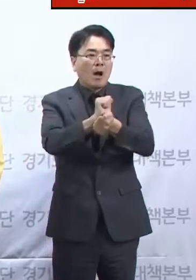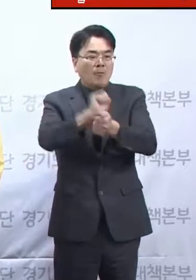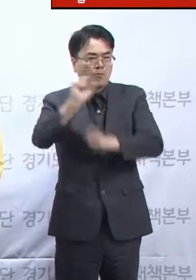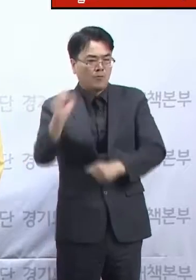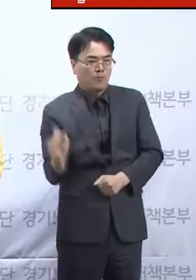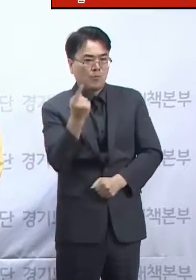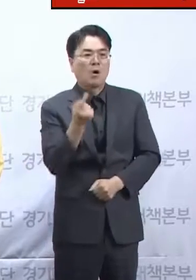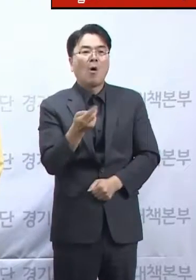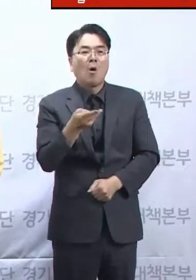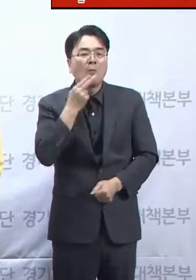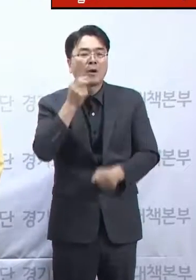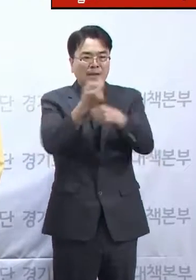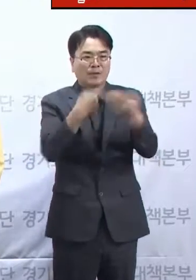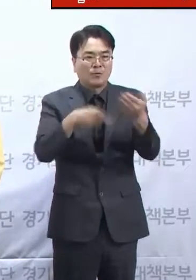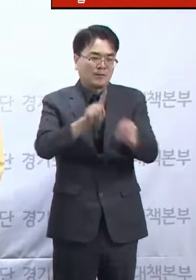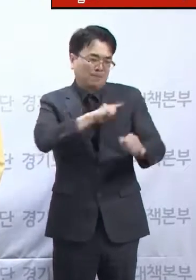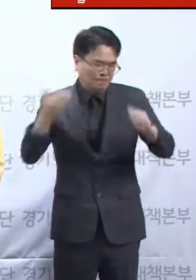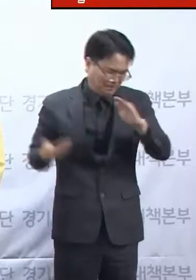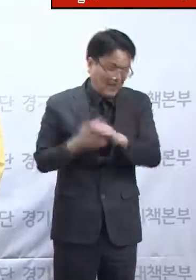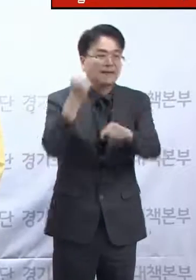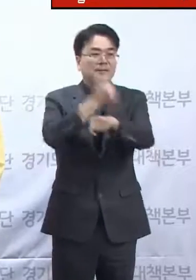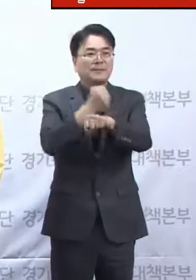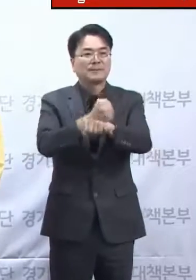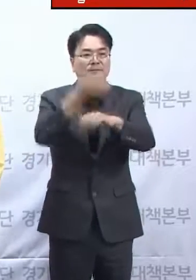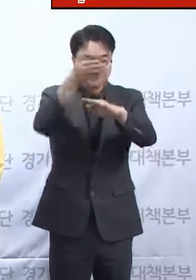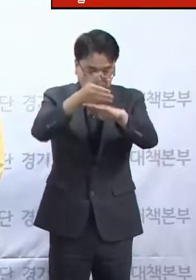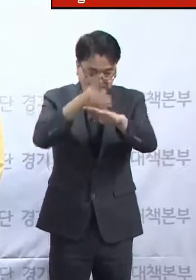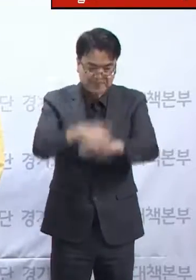위한 최선의 노력을 다하겠습니다. 감사합니다.